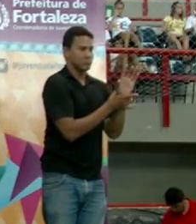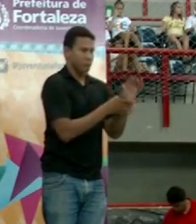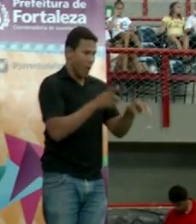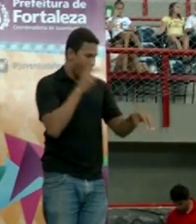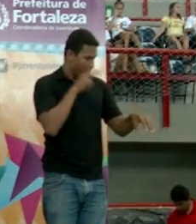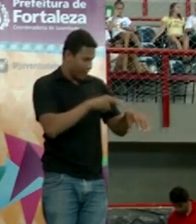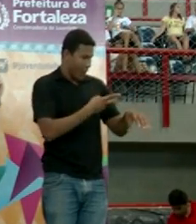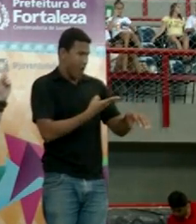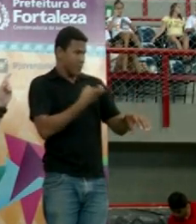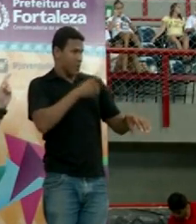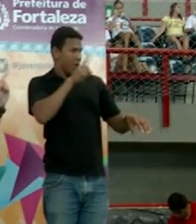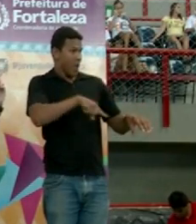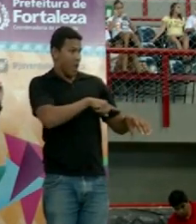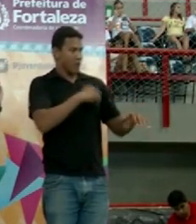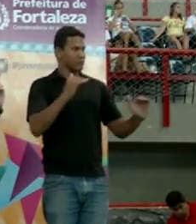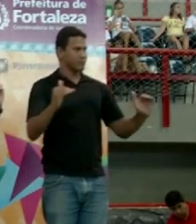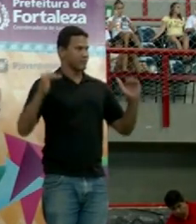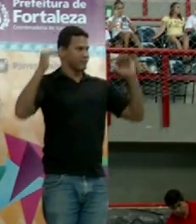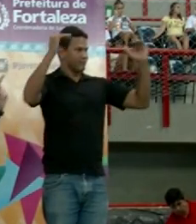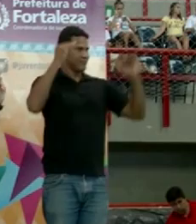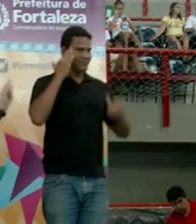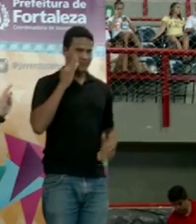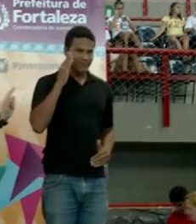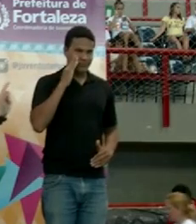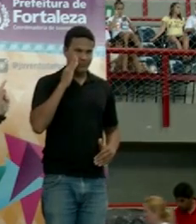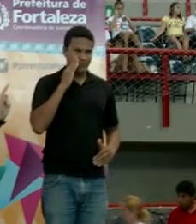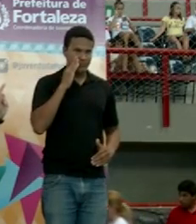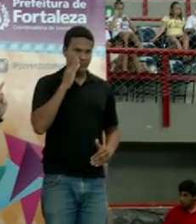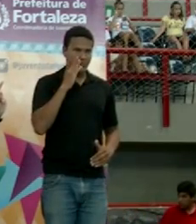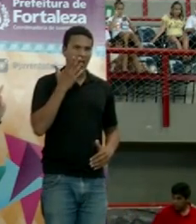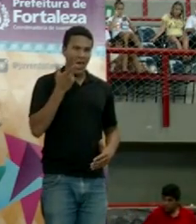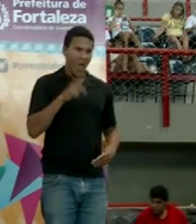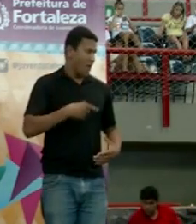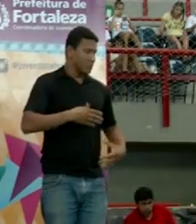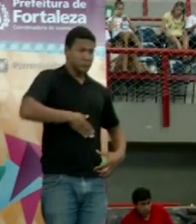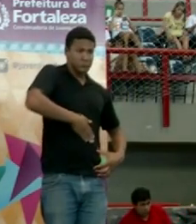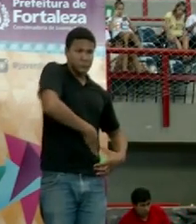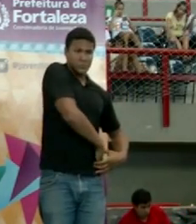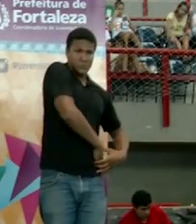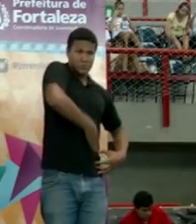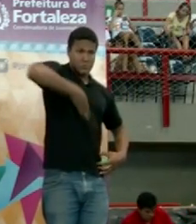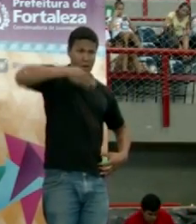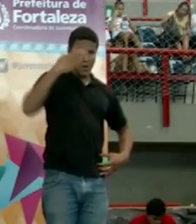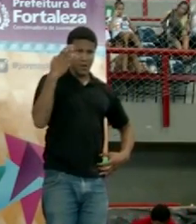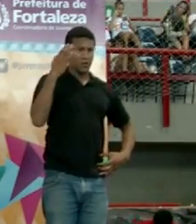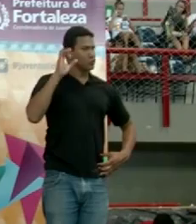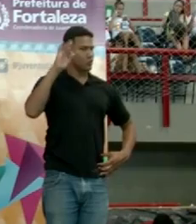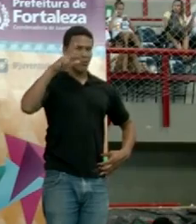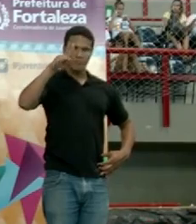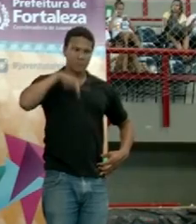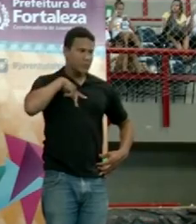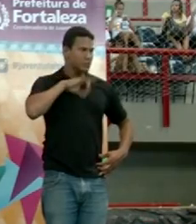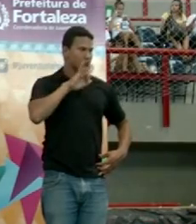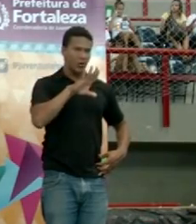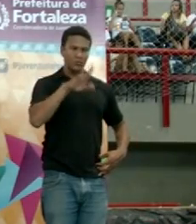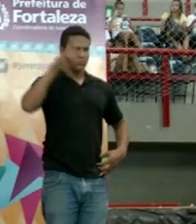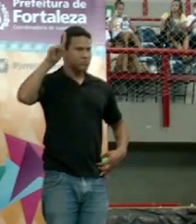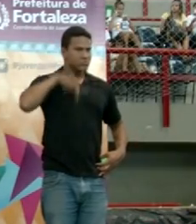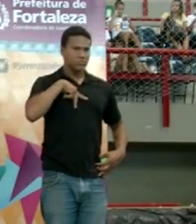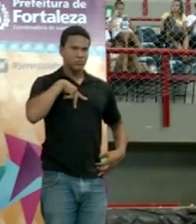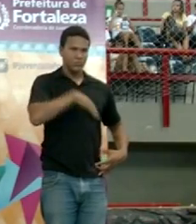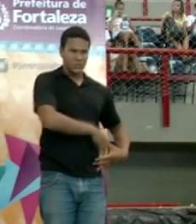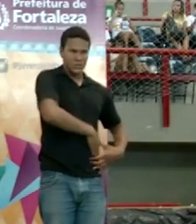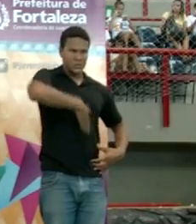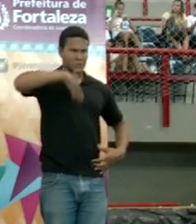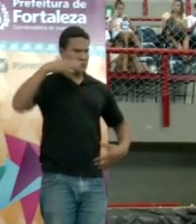ele era nobre. Essa espada dele é só dele. A espada do cavaleiro era do cavaleiro. Cavaleiro que é cavaleiro vai